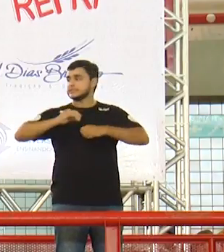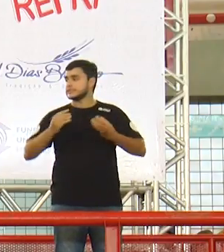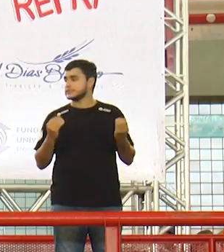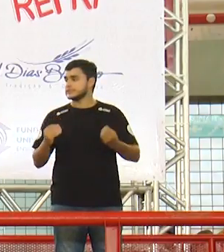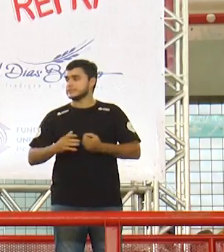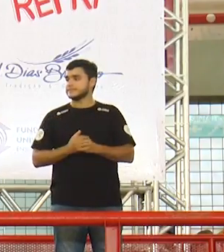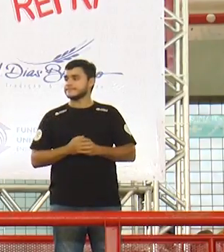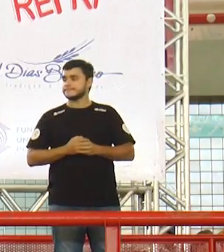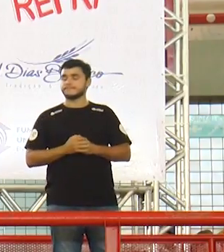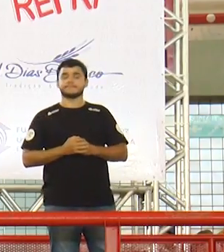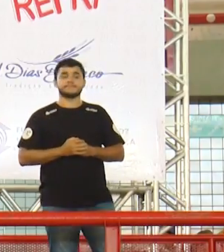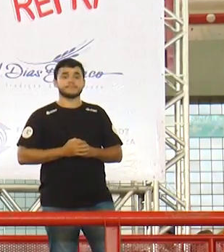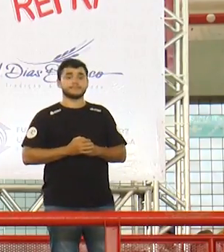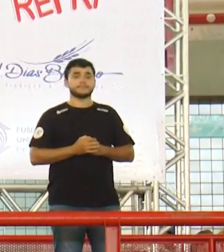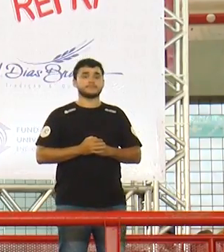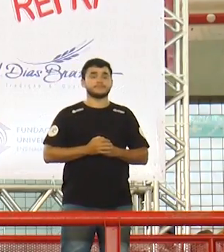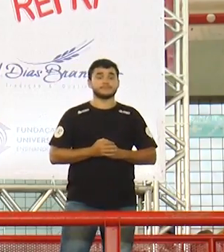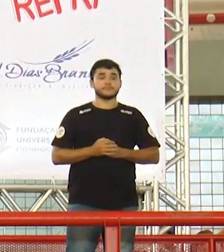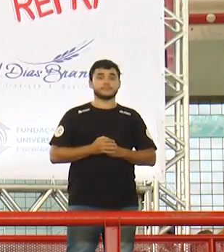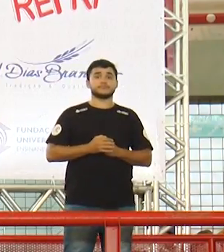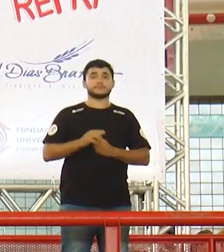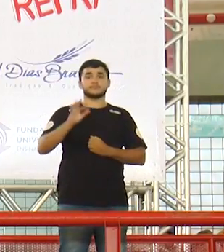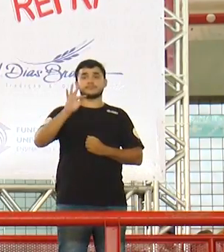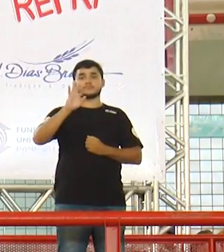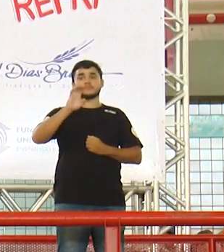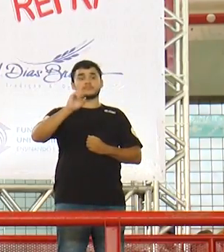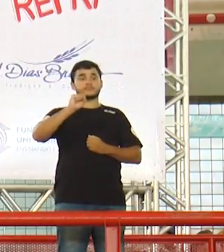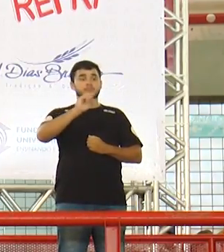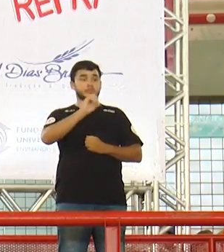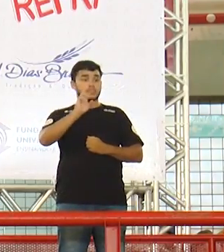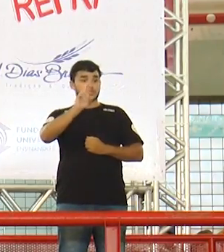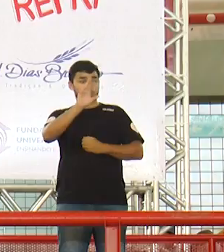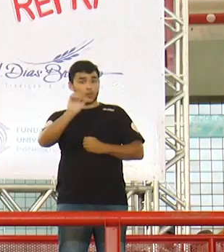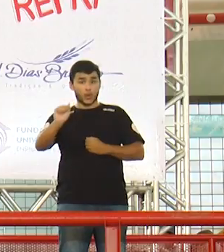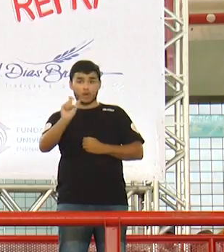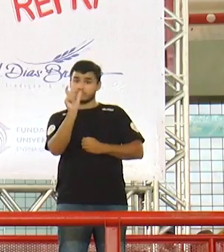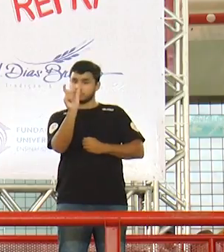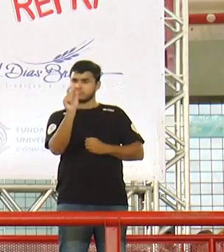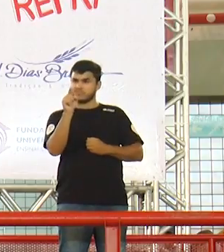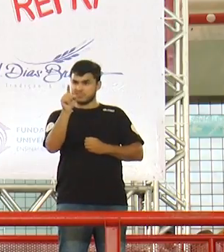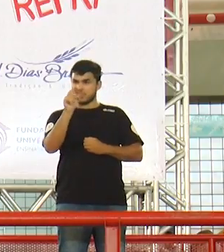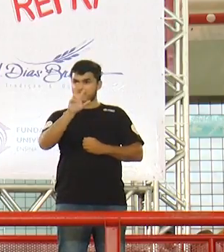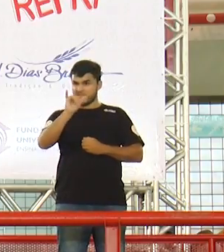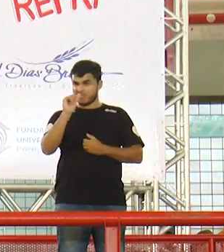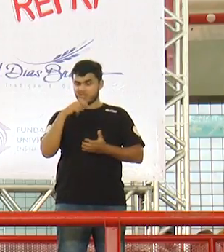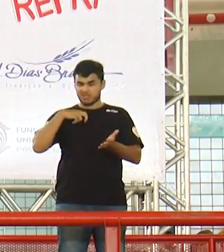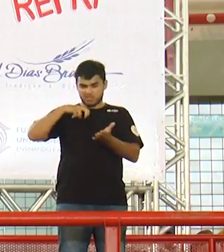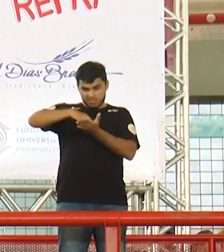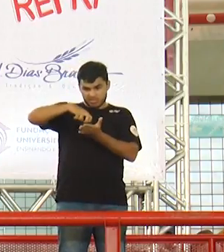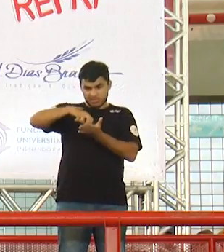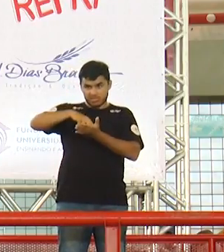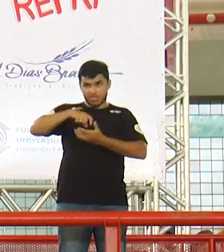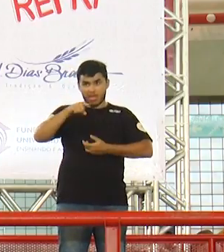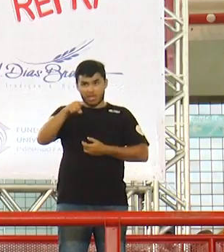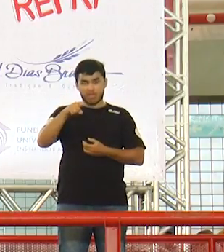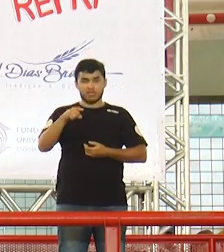óculos. Então eu falo, professora, a senhora ia me castigar por alguma coisa